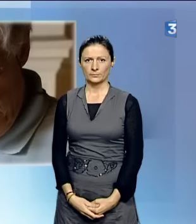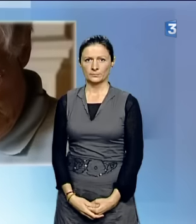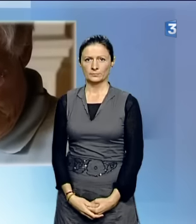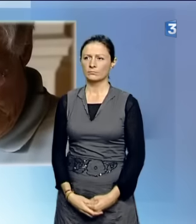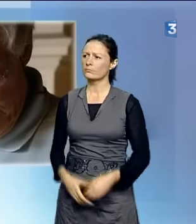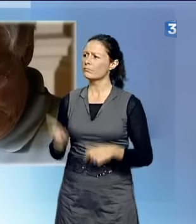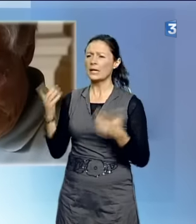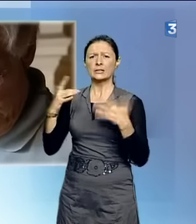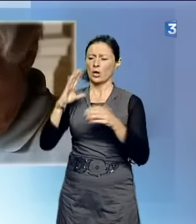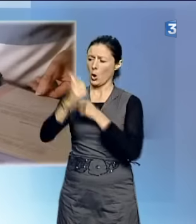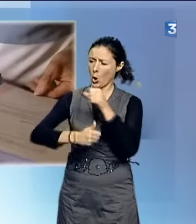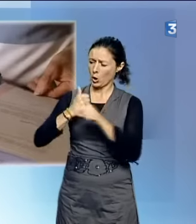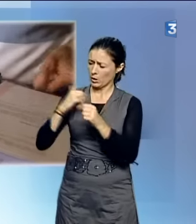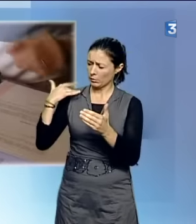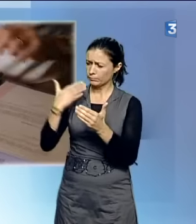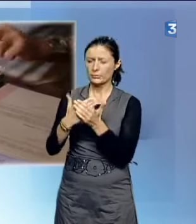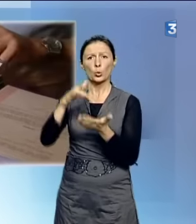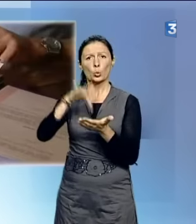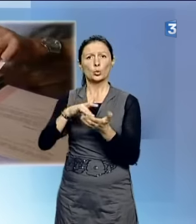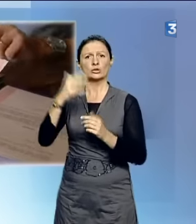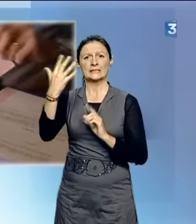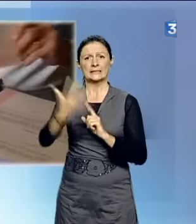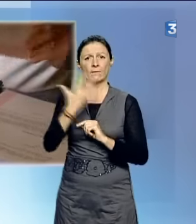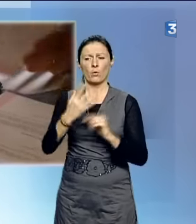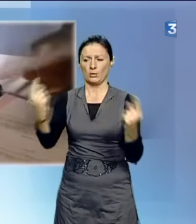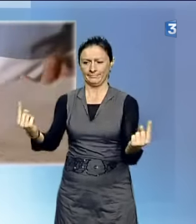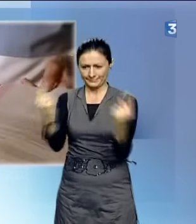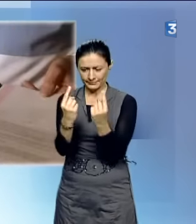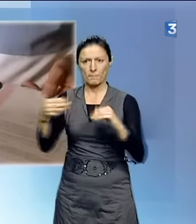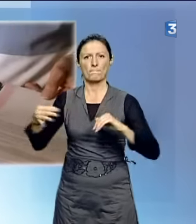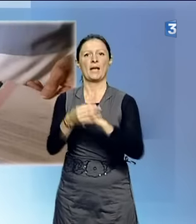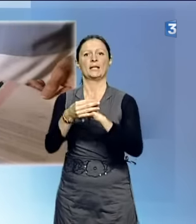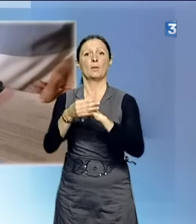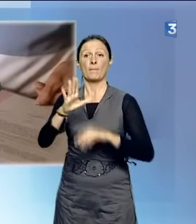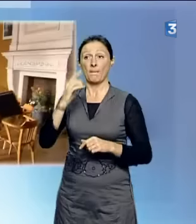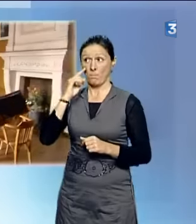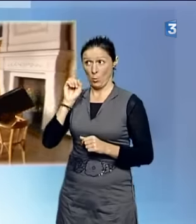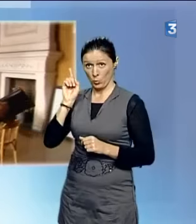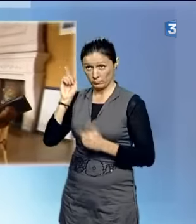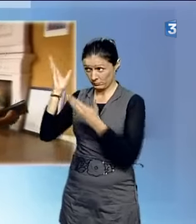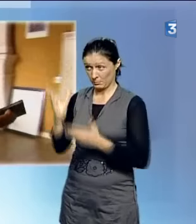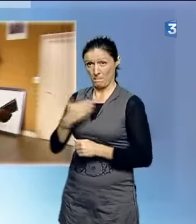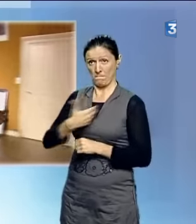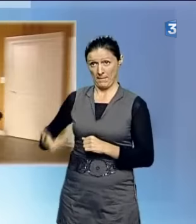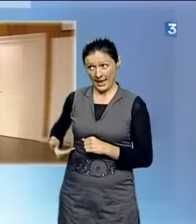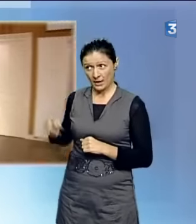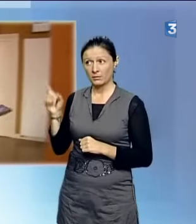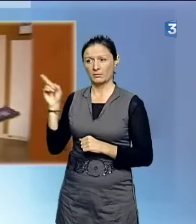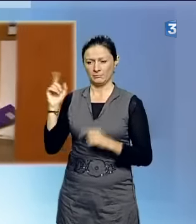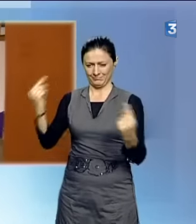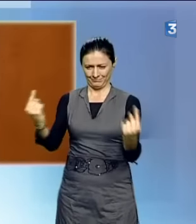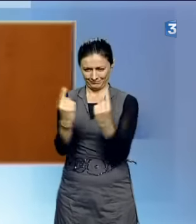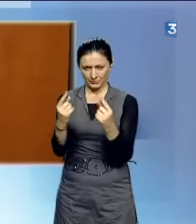Il a déjà célébré cinq mariages cette année. Mais pour ce maire, officialiser un mariage entre deux personnes du même